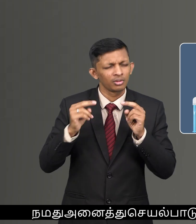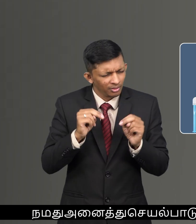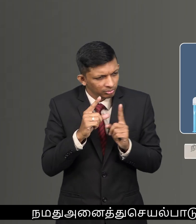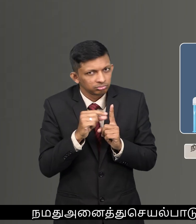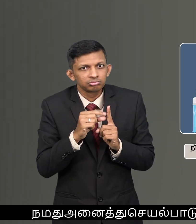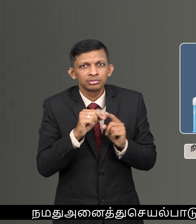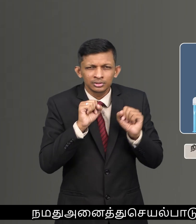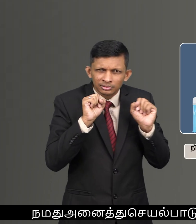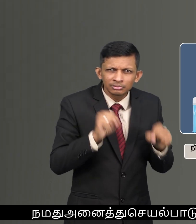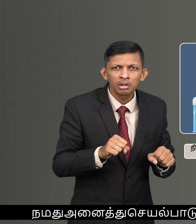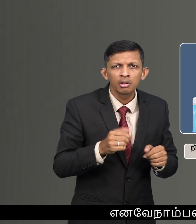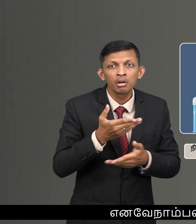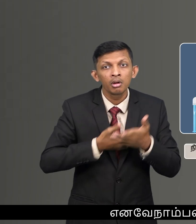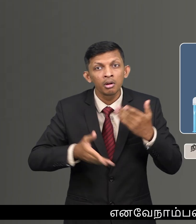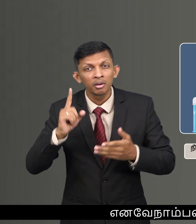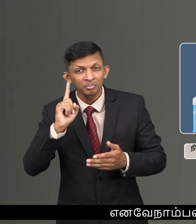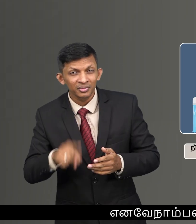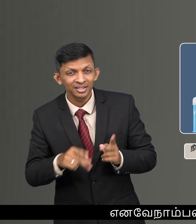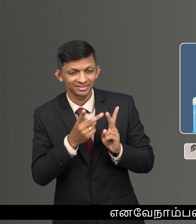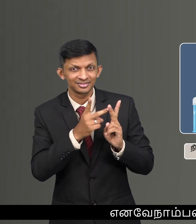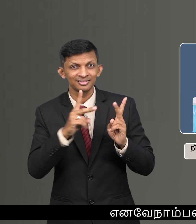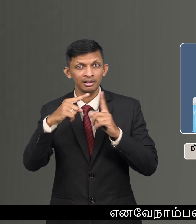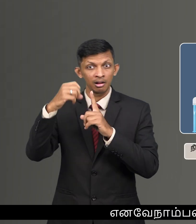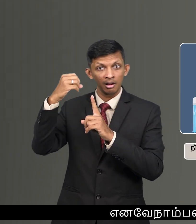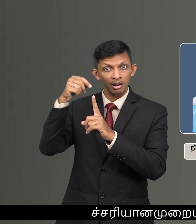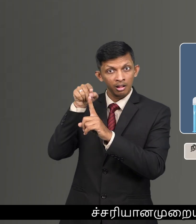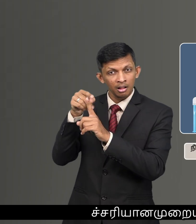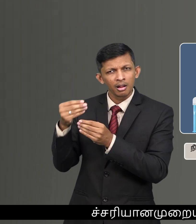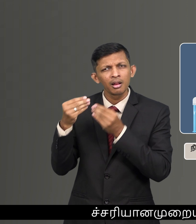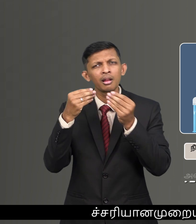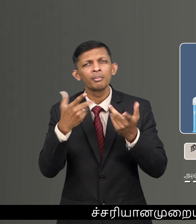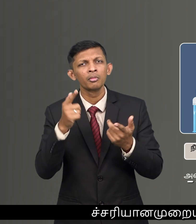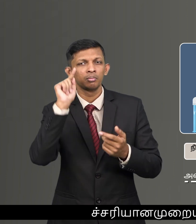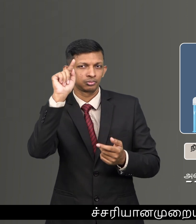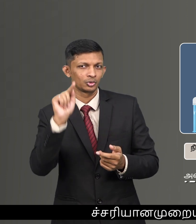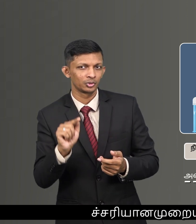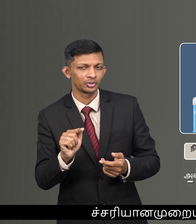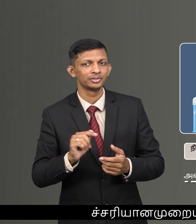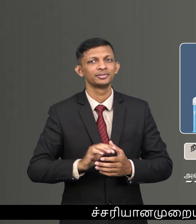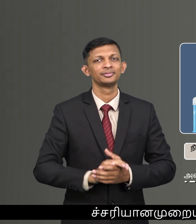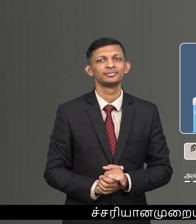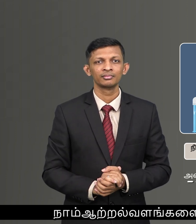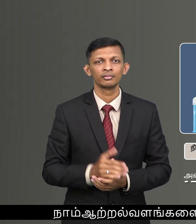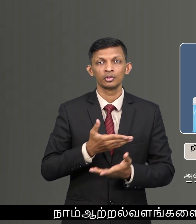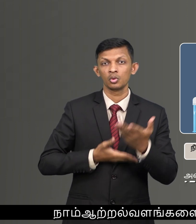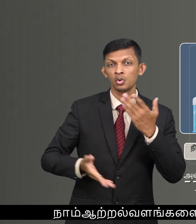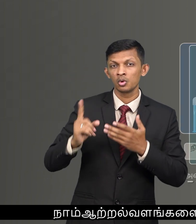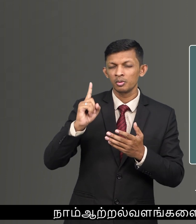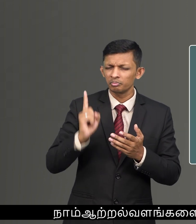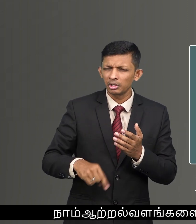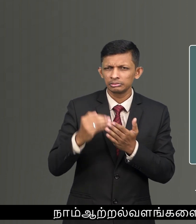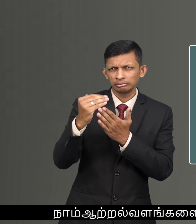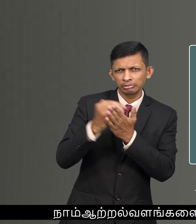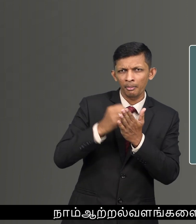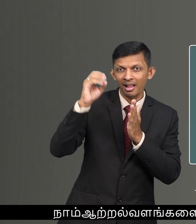ஆற்றல் தேவைப்படுகிறது. எனவே நாம் பல்வேறு ஆற்றல் வளங்களை சரியான முறையில் பயன்படுத்த வேண்டும். நாம்